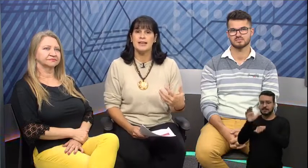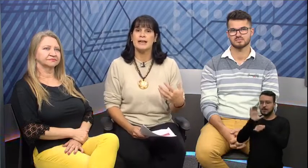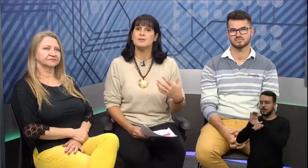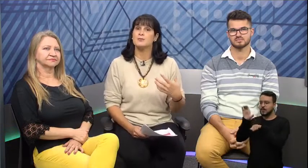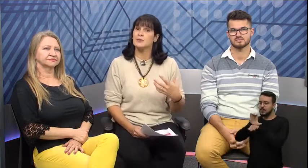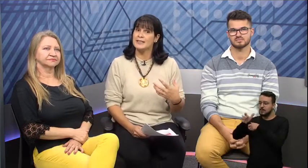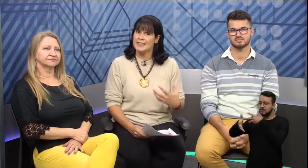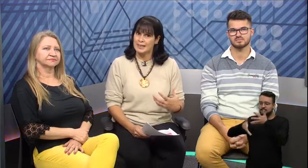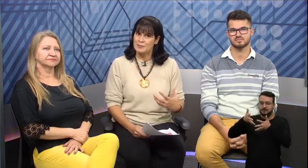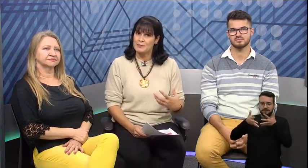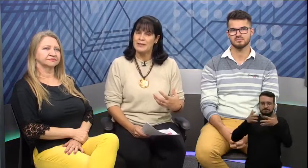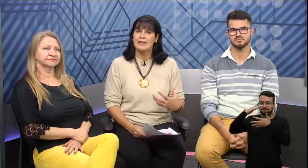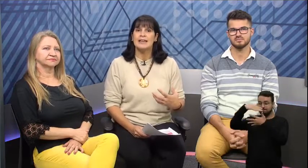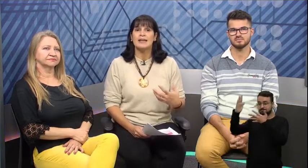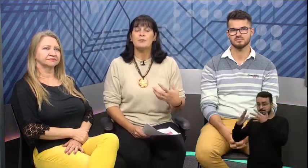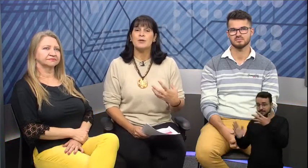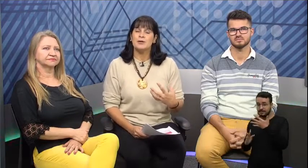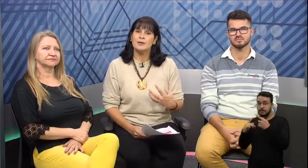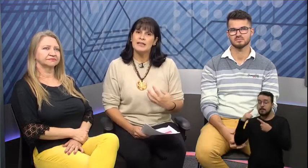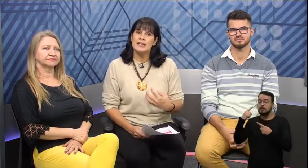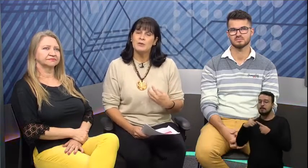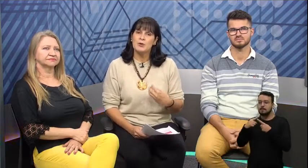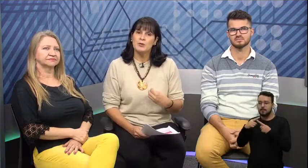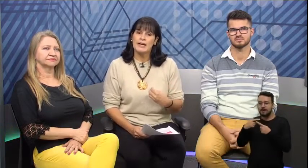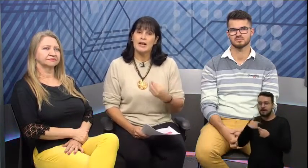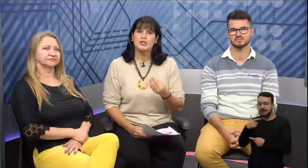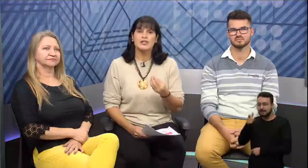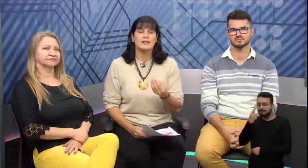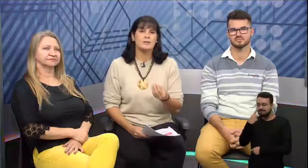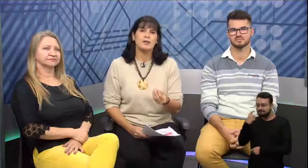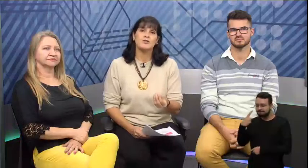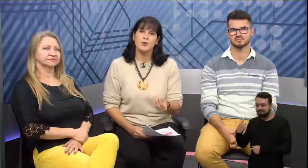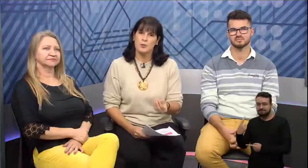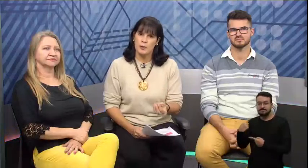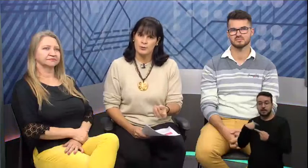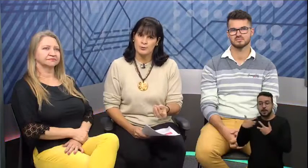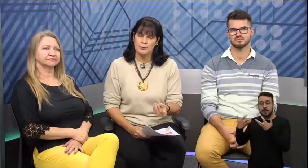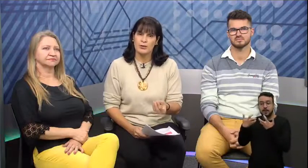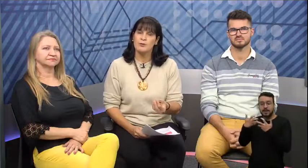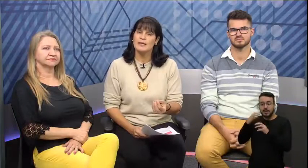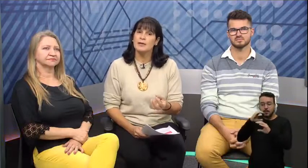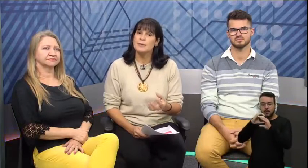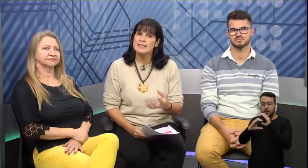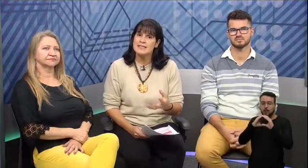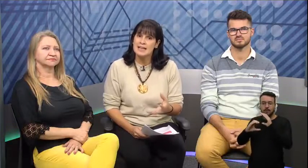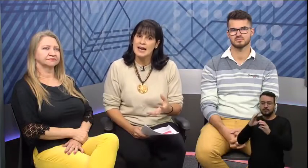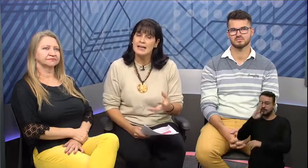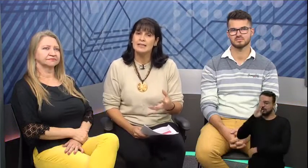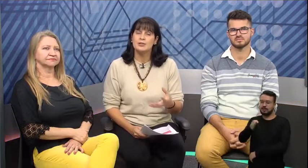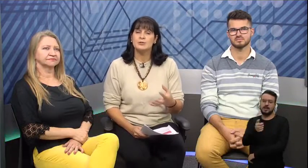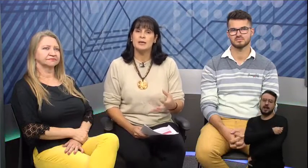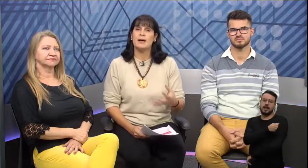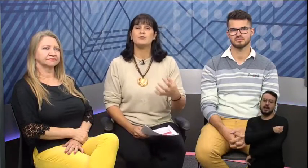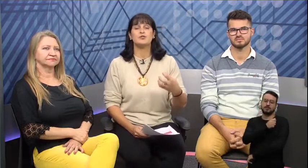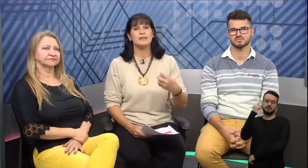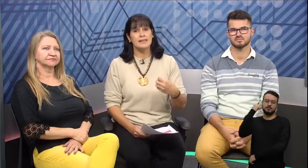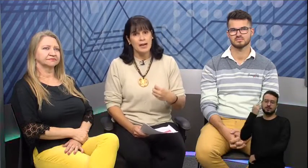sinais, por quê? Porque eu queria me comunicar diretamente com o meu aluno. Eu não queria precisar do trabalho de um